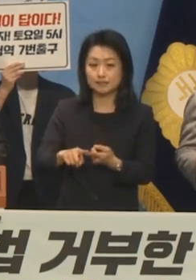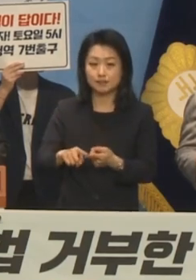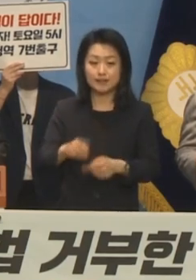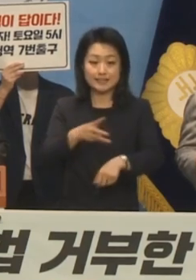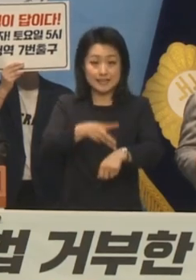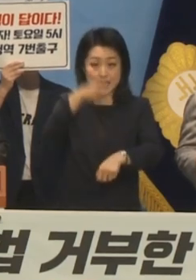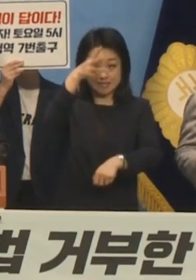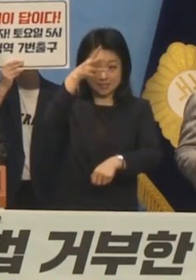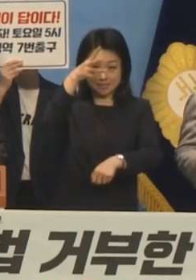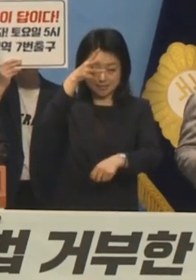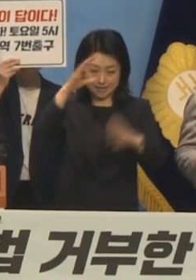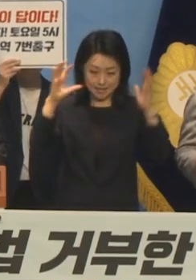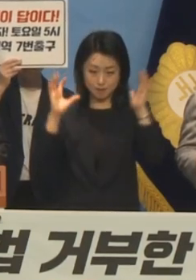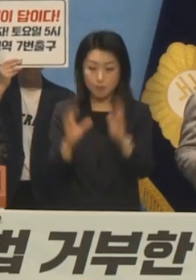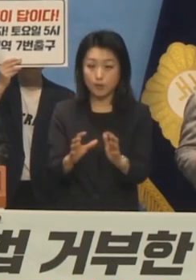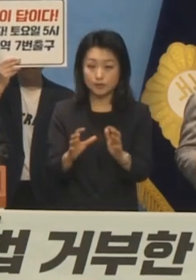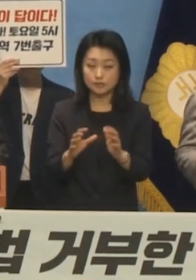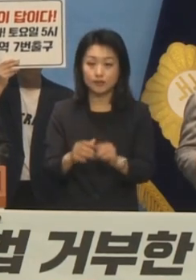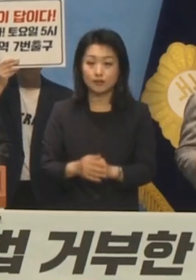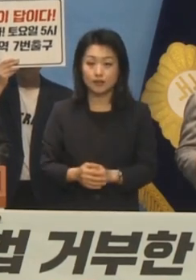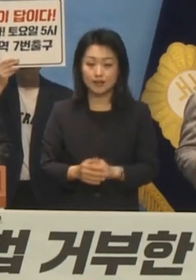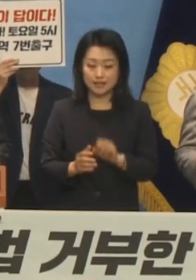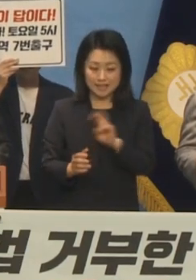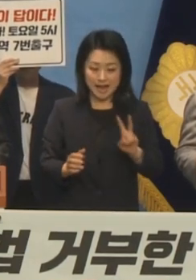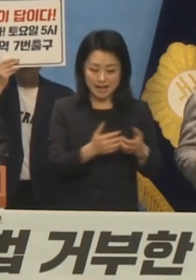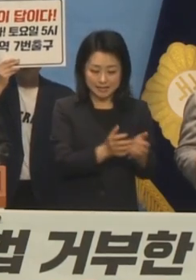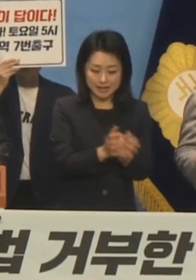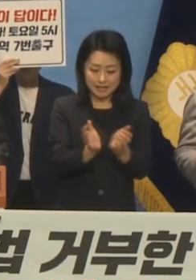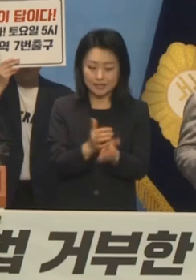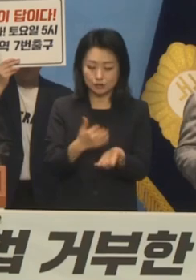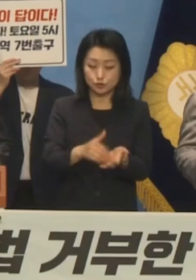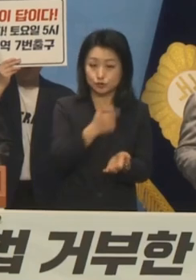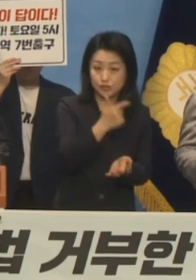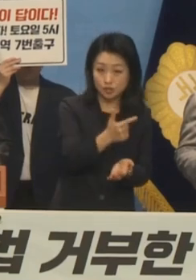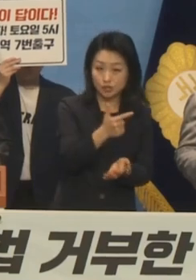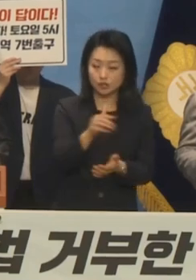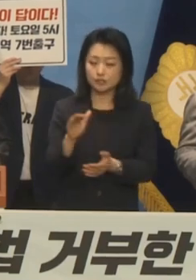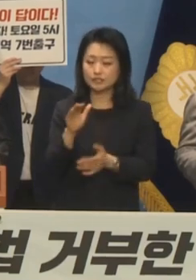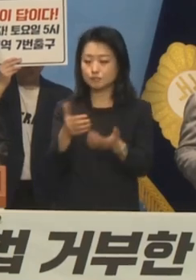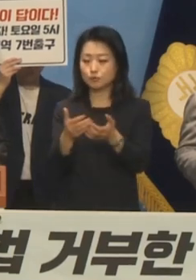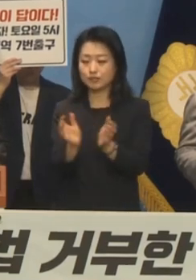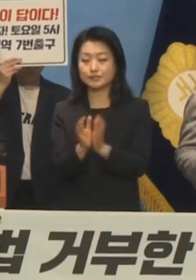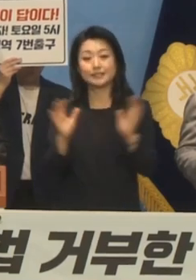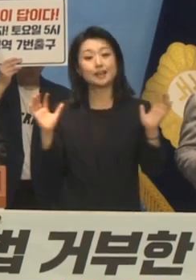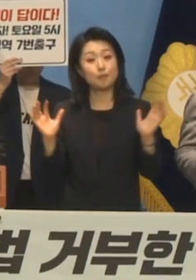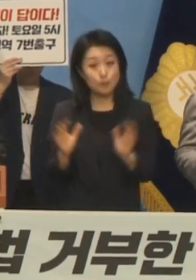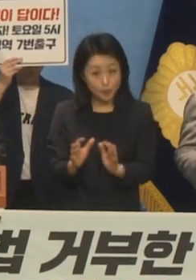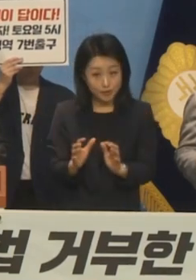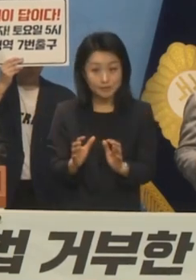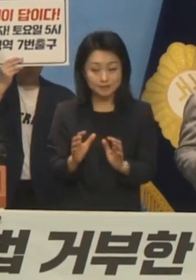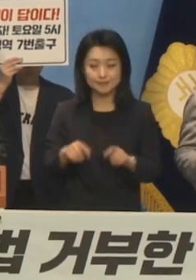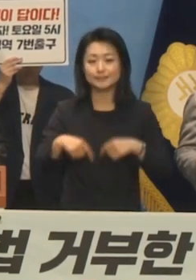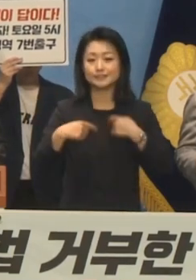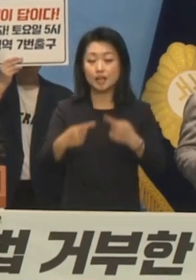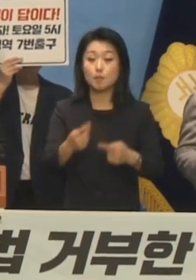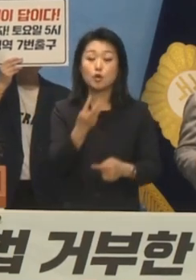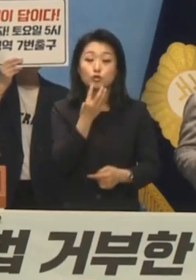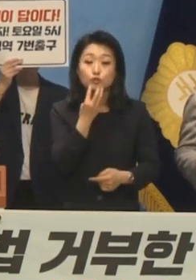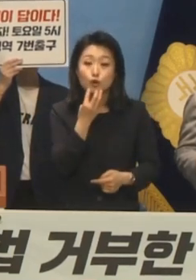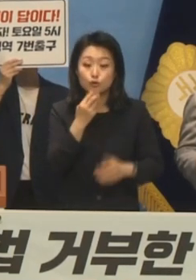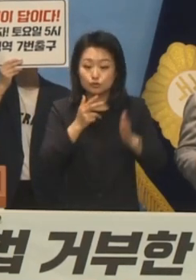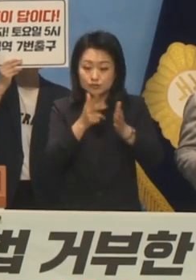진행되는데요. 야 6당과 시민사회단체들, 진보단체들이 함께 범국민대회를 진행하게 됩니다. 서울역 4번